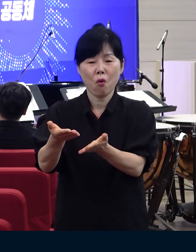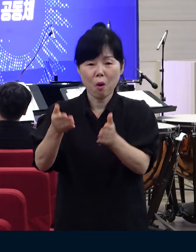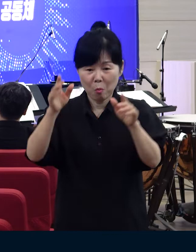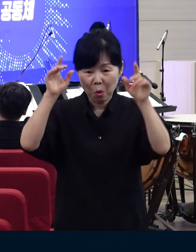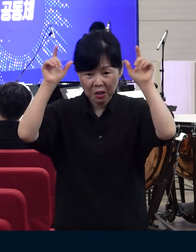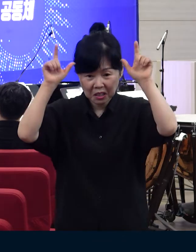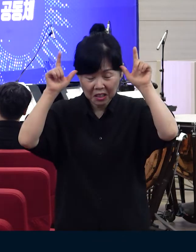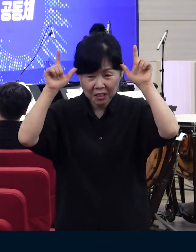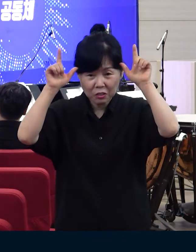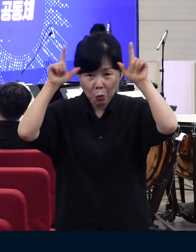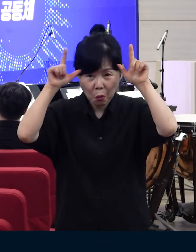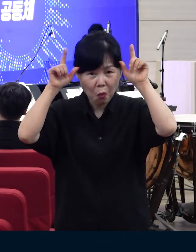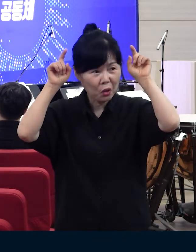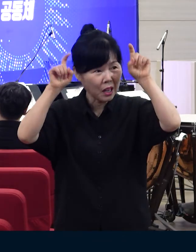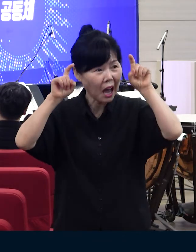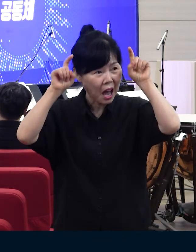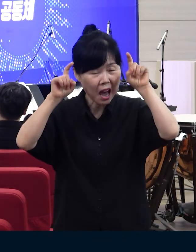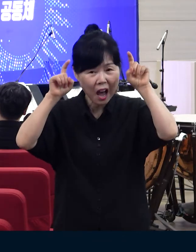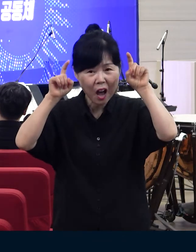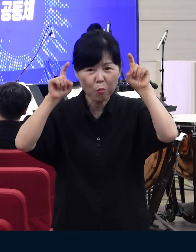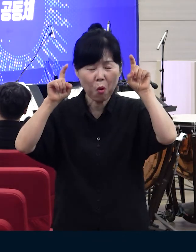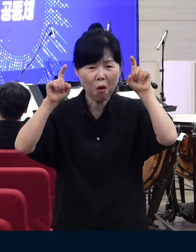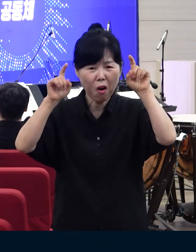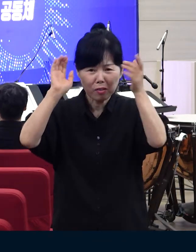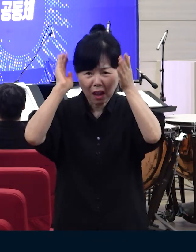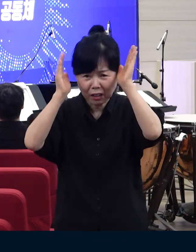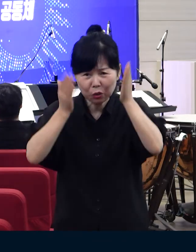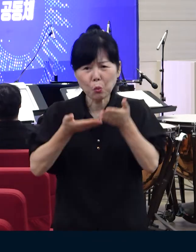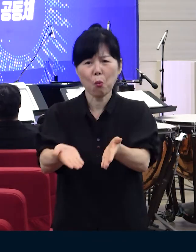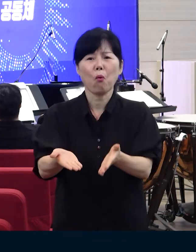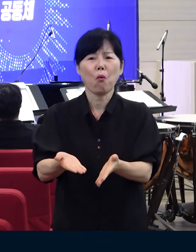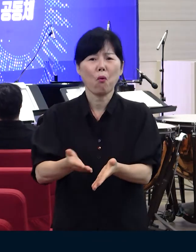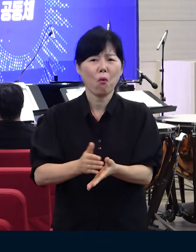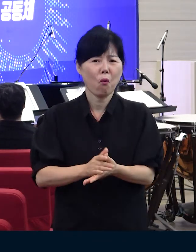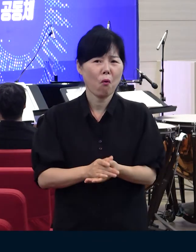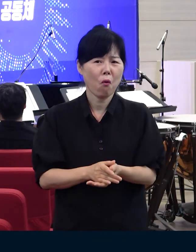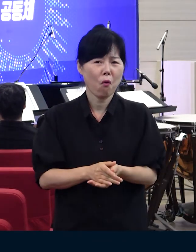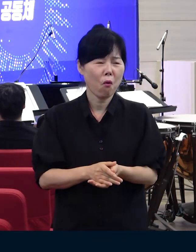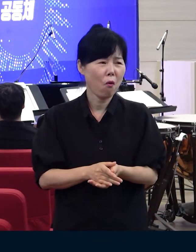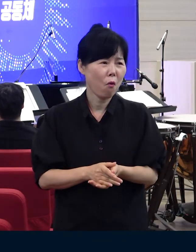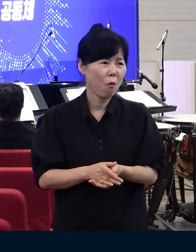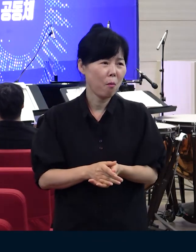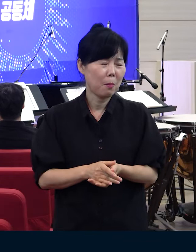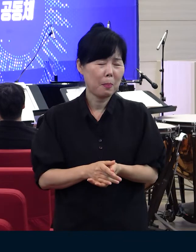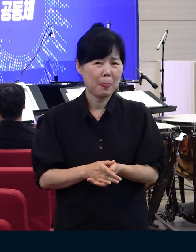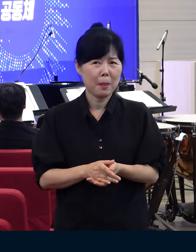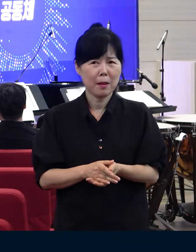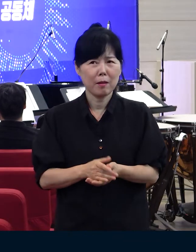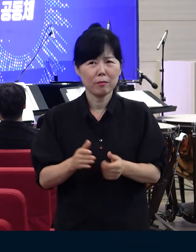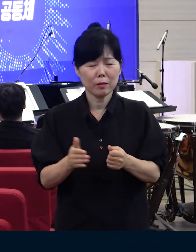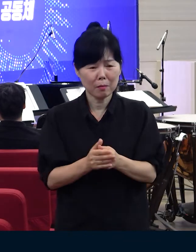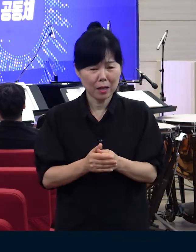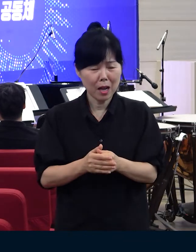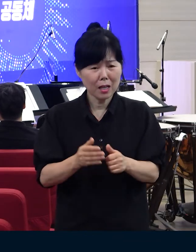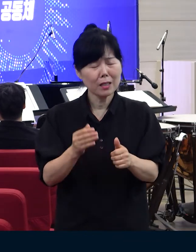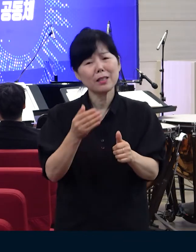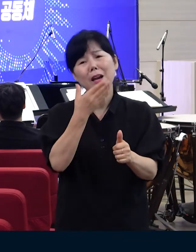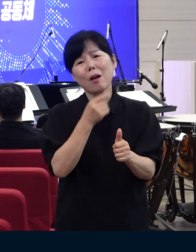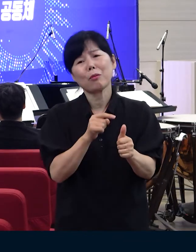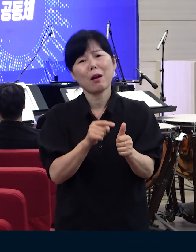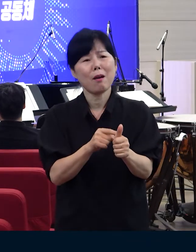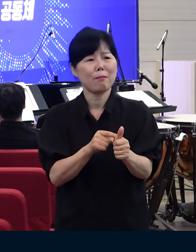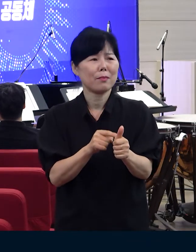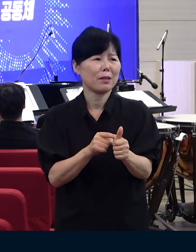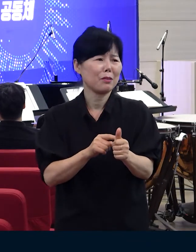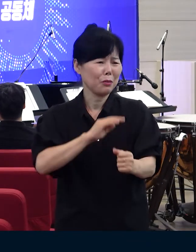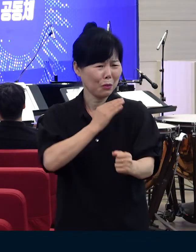예물을 준 거예요. 자, 그런데 이 과정을 보면요, 여기에서 이 아브라함의 비겁함과 무능함이 그야말로